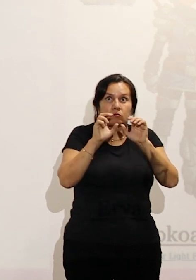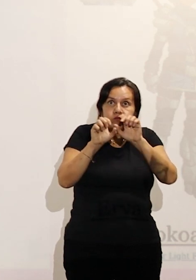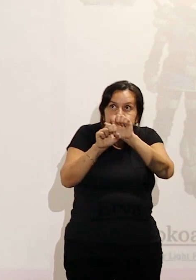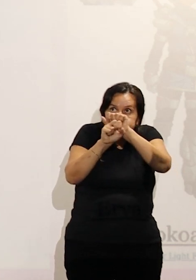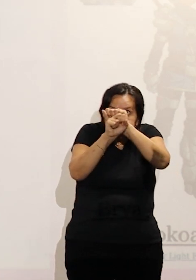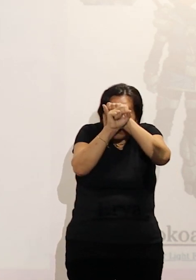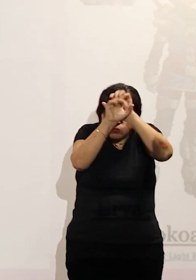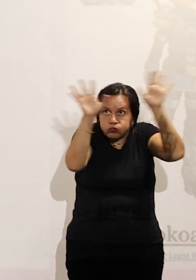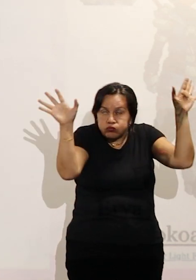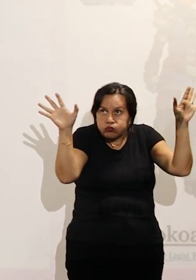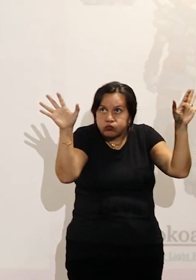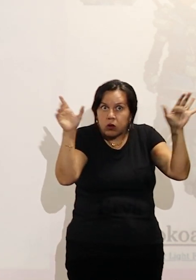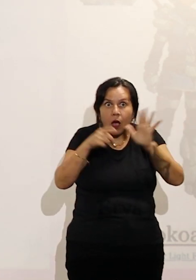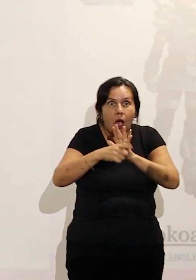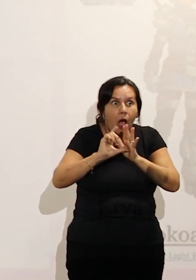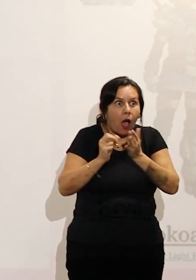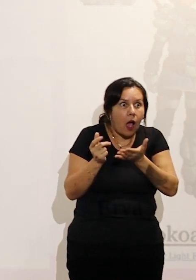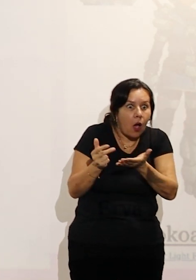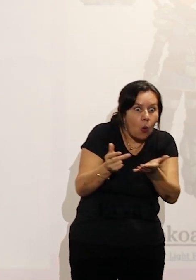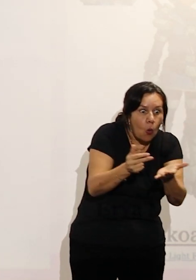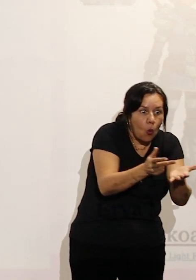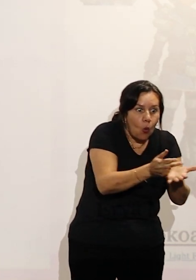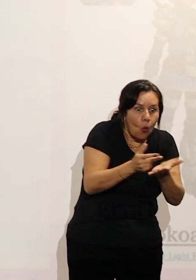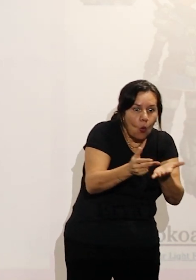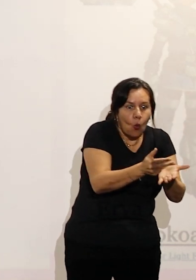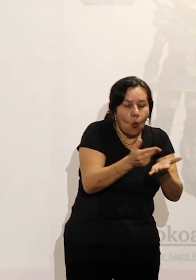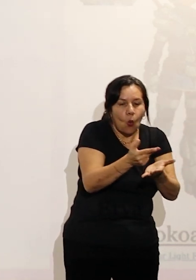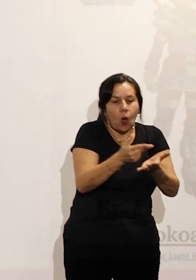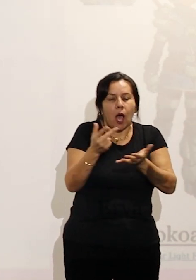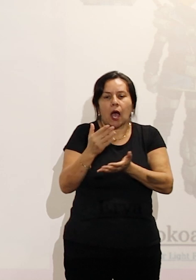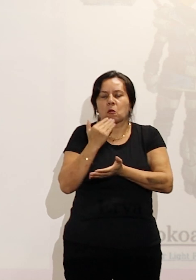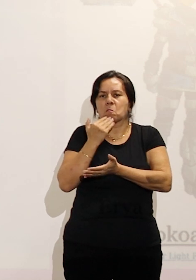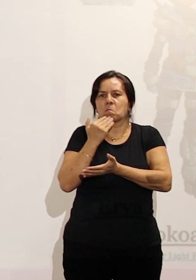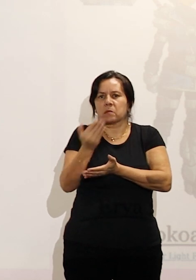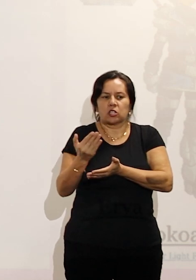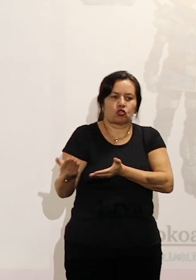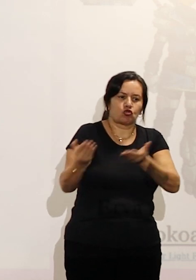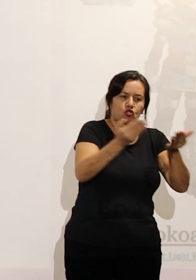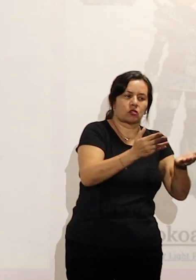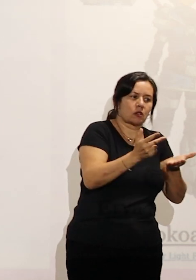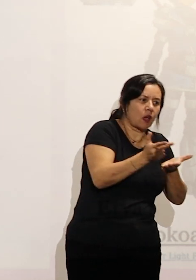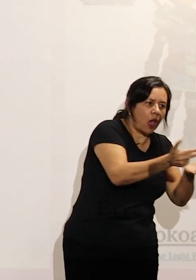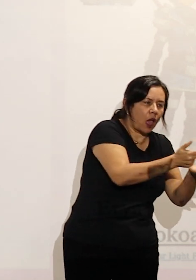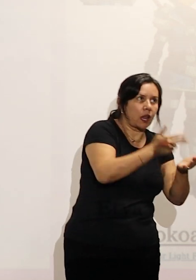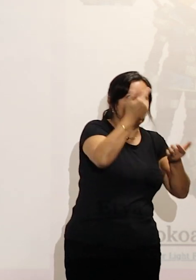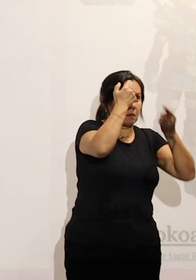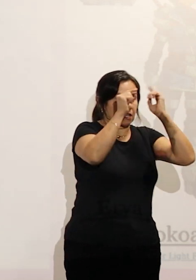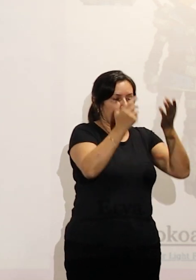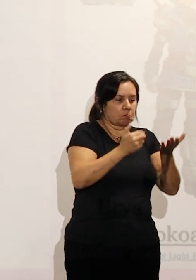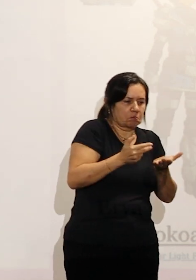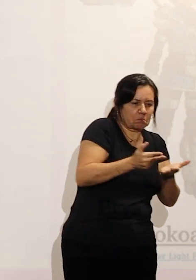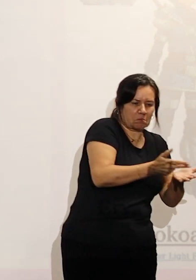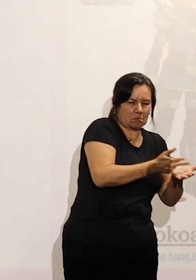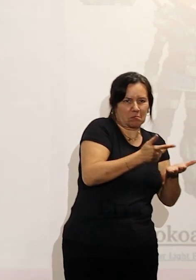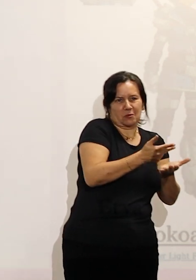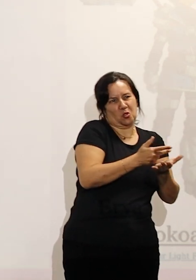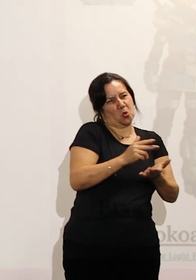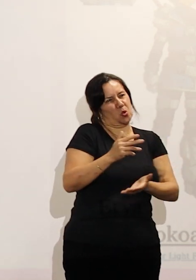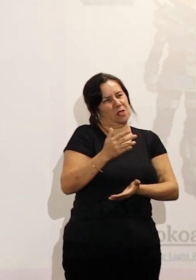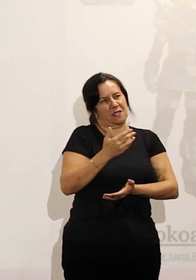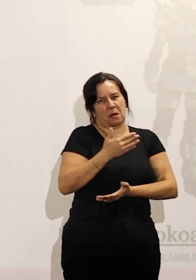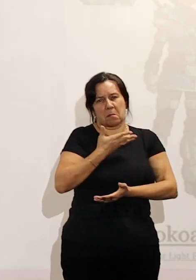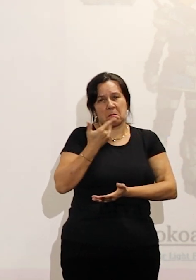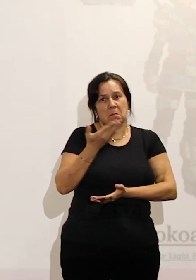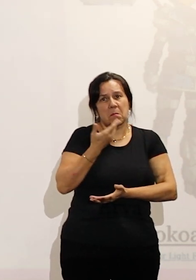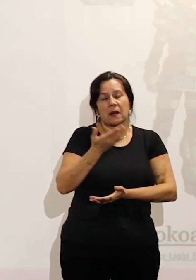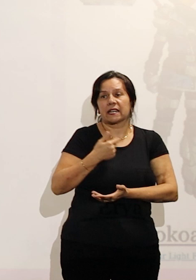e ela desenha as coisas, ou ela pega uma proposta que jogaram na mão dela, ela imagina aquilo e aí ela desenha. E é muito como eu